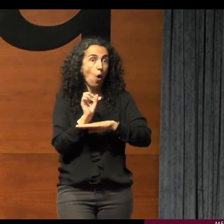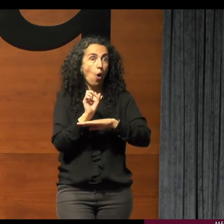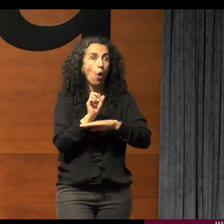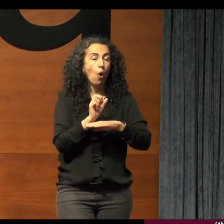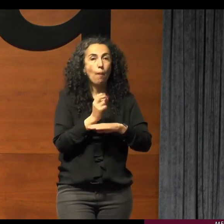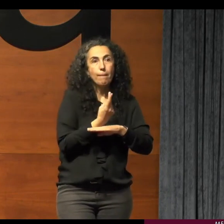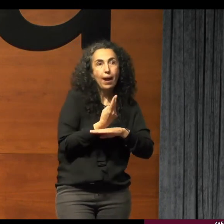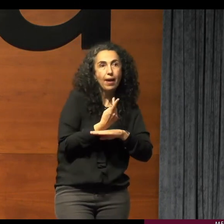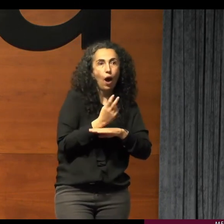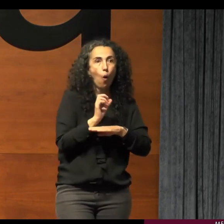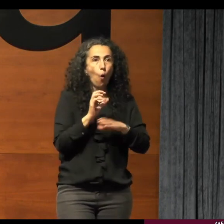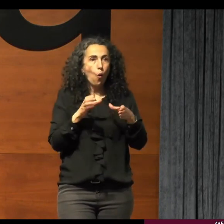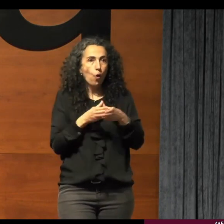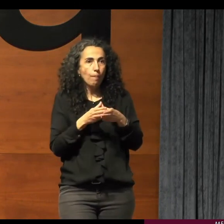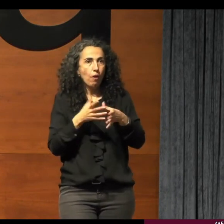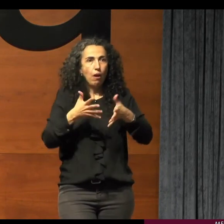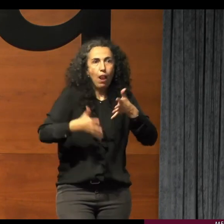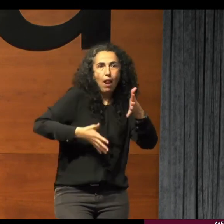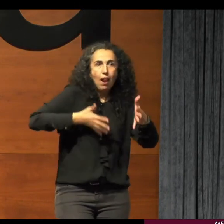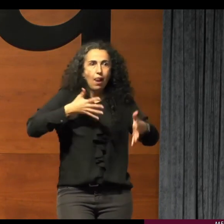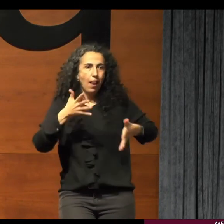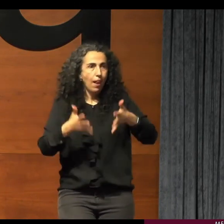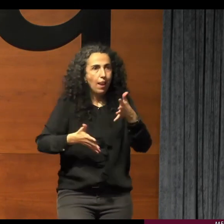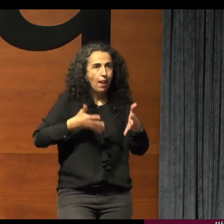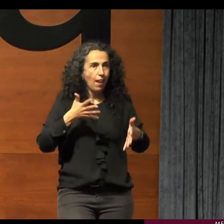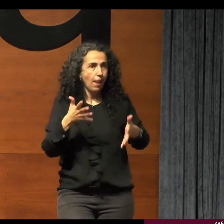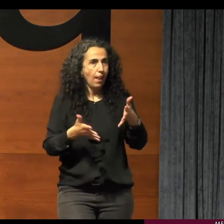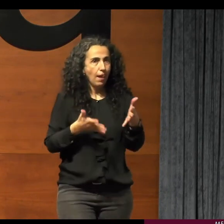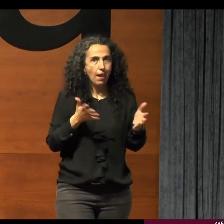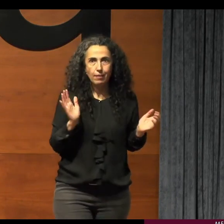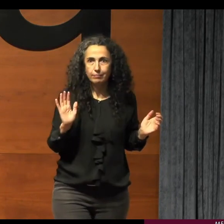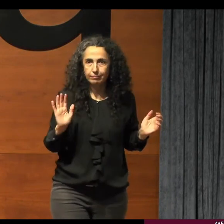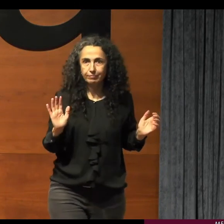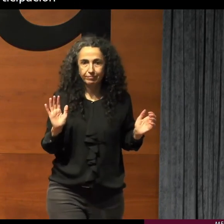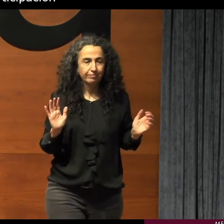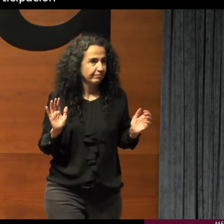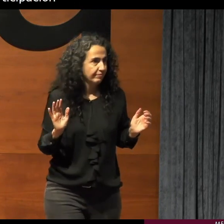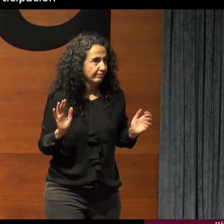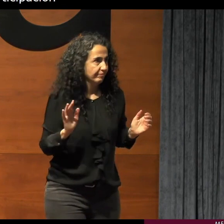Podía ser una participación individual, en pareja o en grupo.